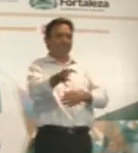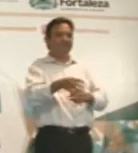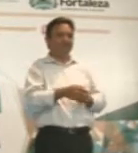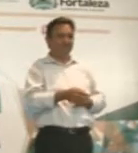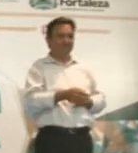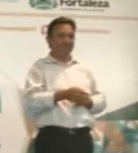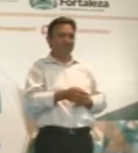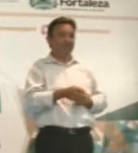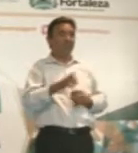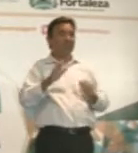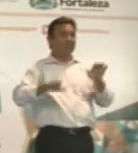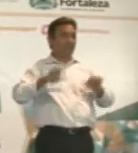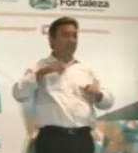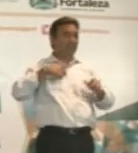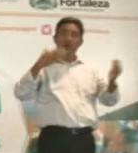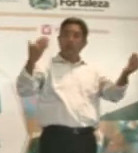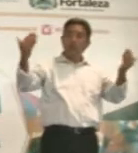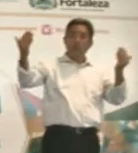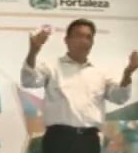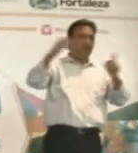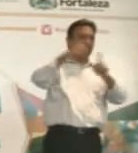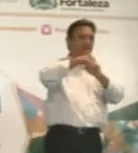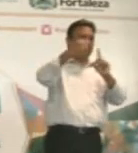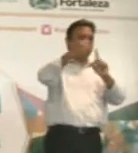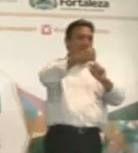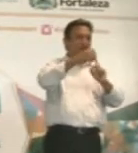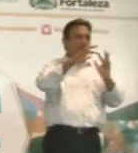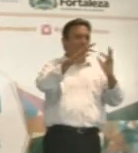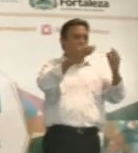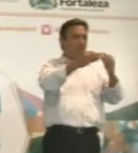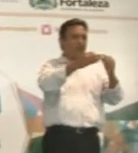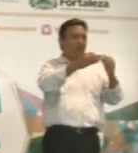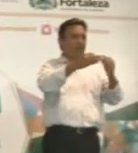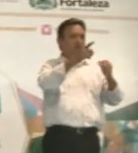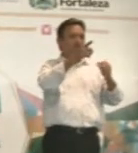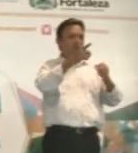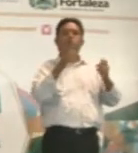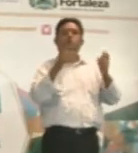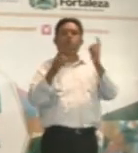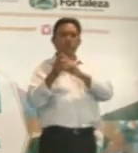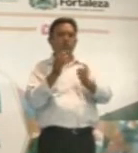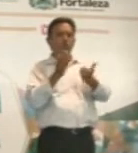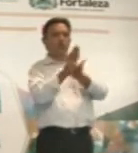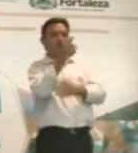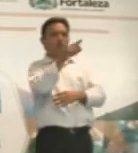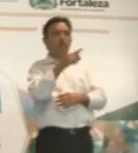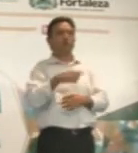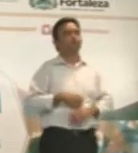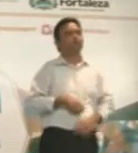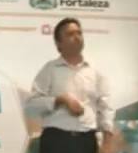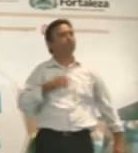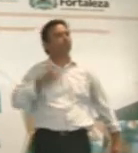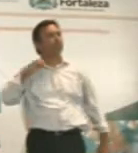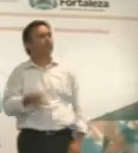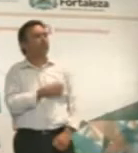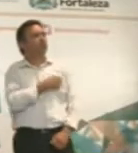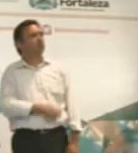às vezes é comparado com muitas pessoas da sociedade e da sua família que venceram. E você fica às vezes